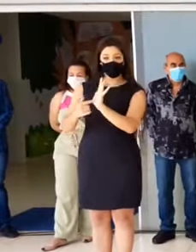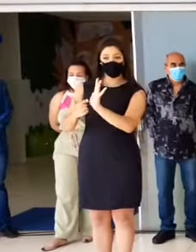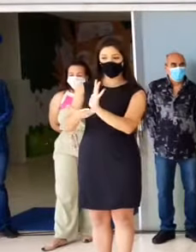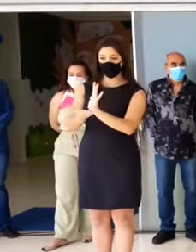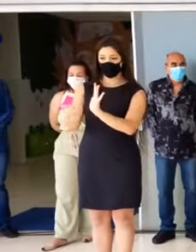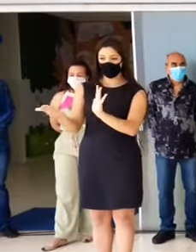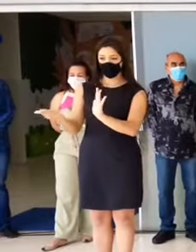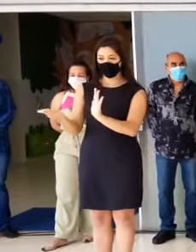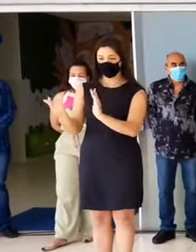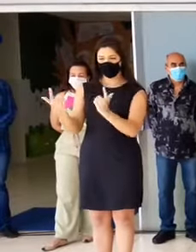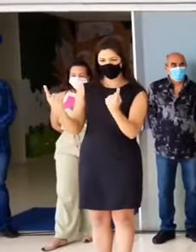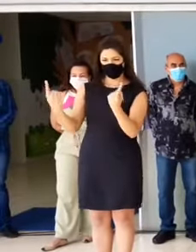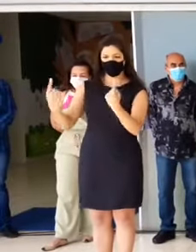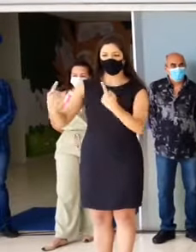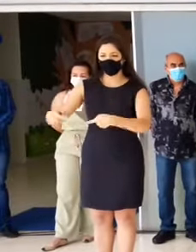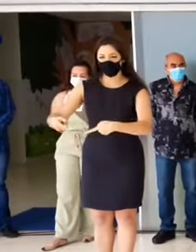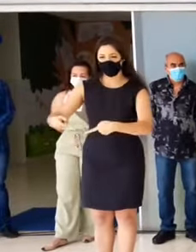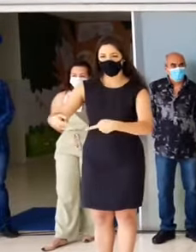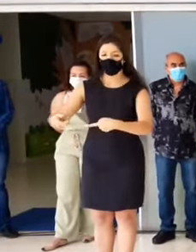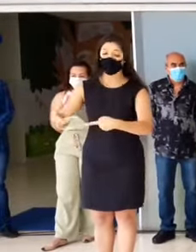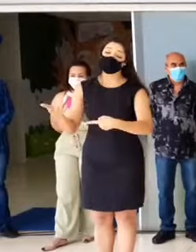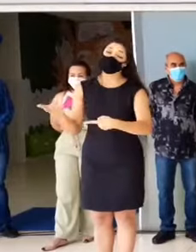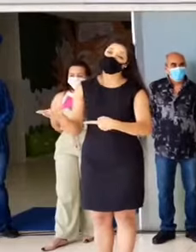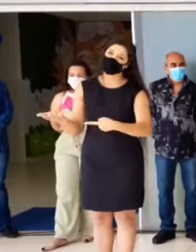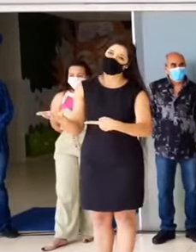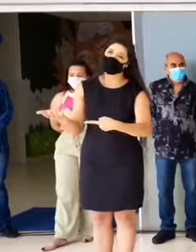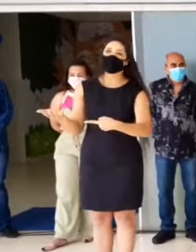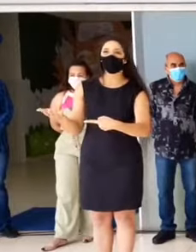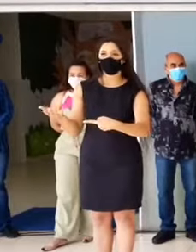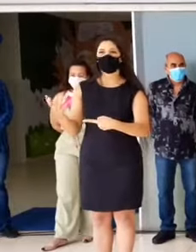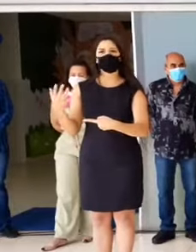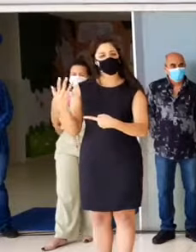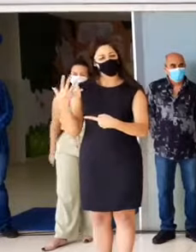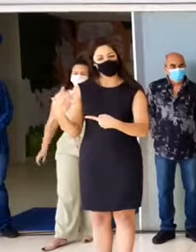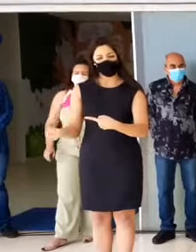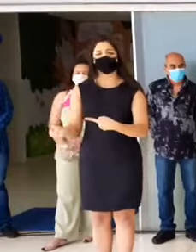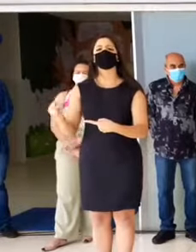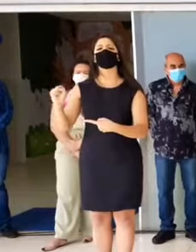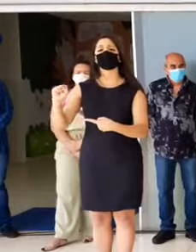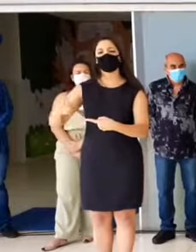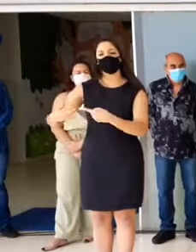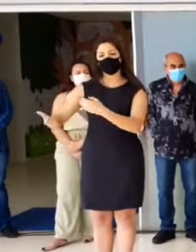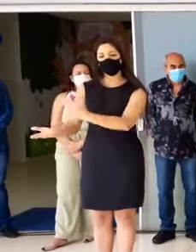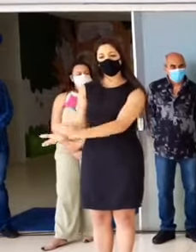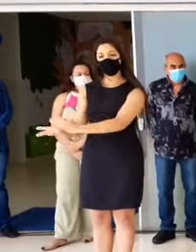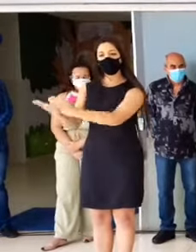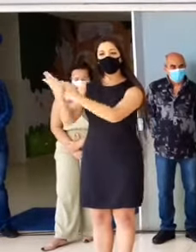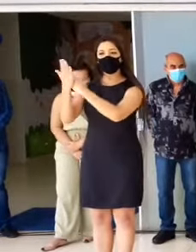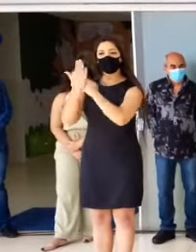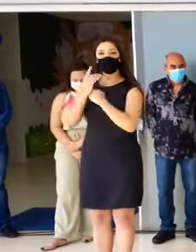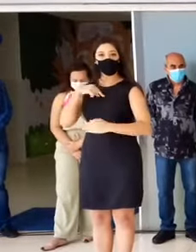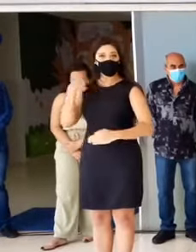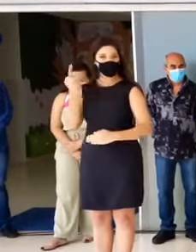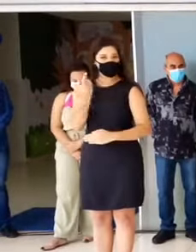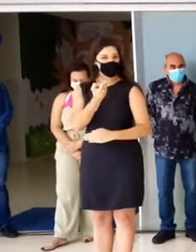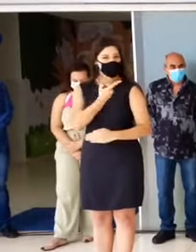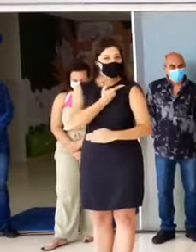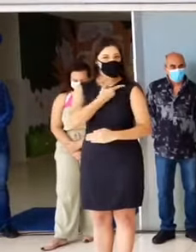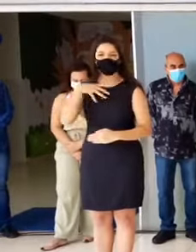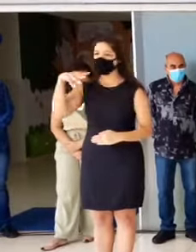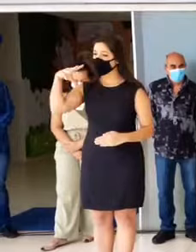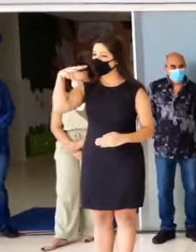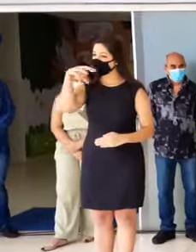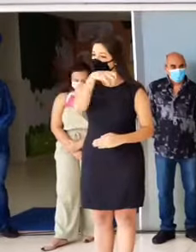o desafio. E ela, como sempre, tem colaborado conosco, tem dado